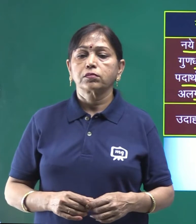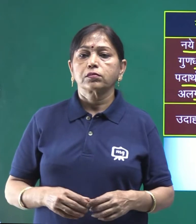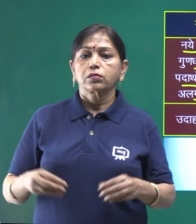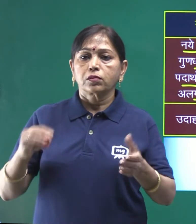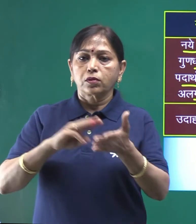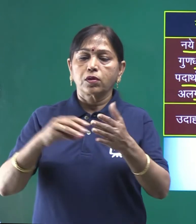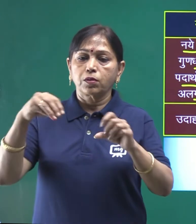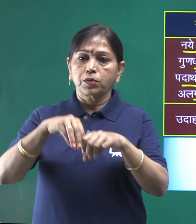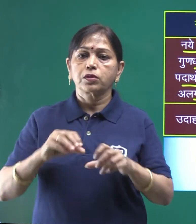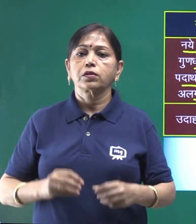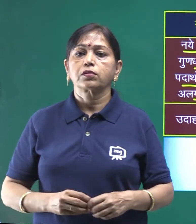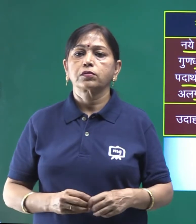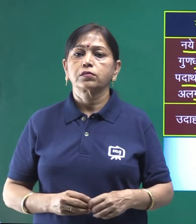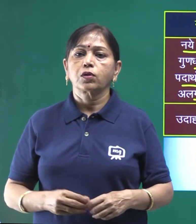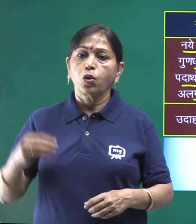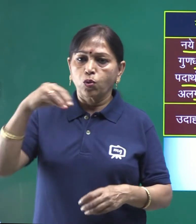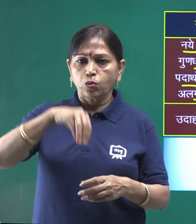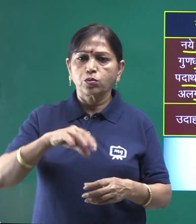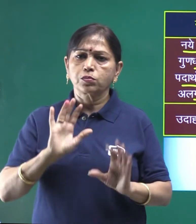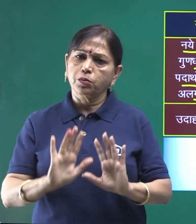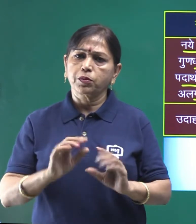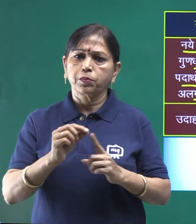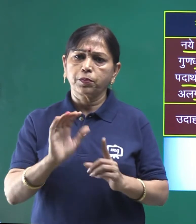मिश्रण उसमें उपस्थित